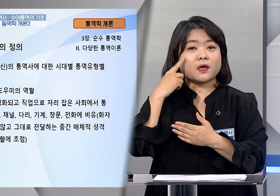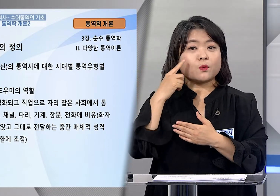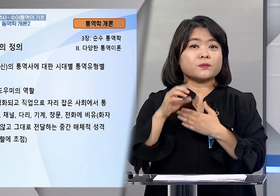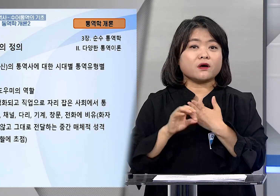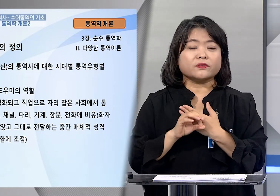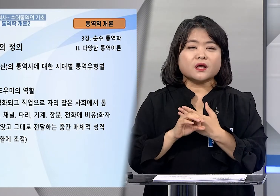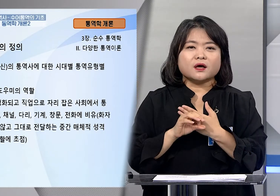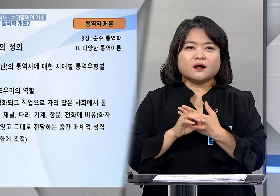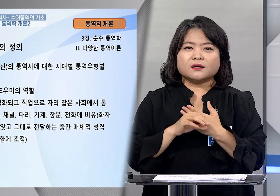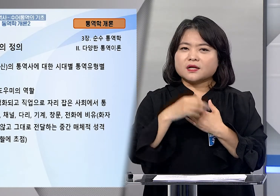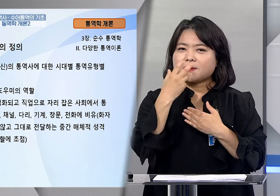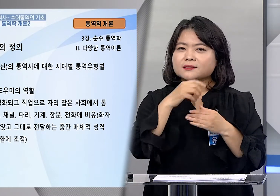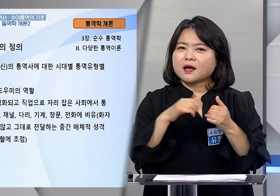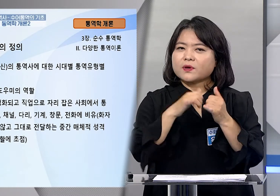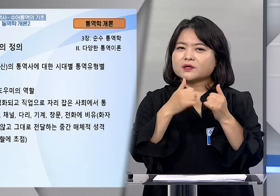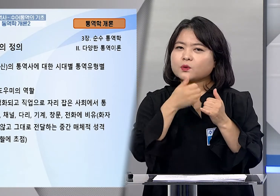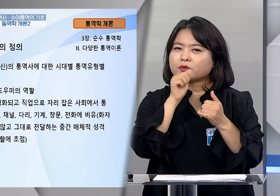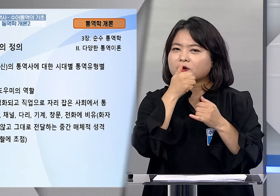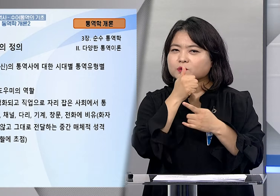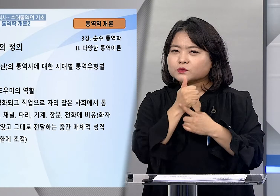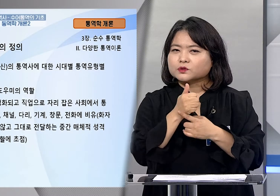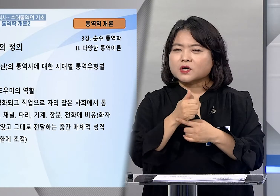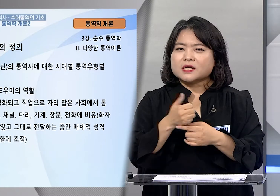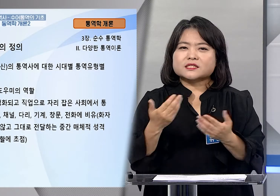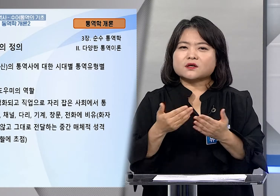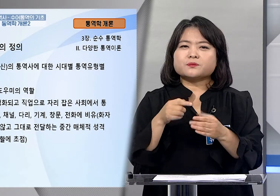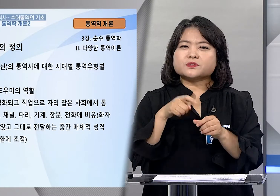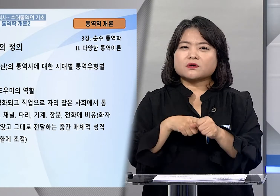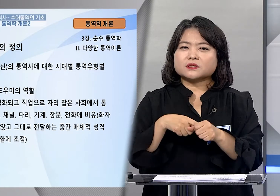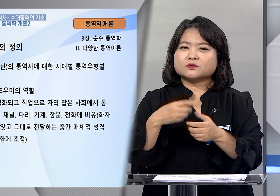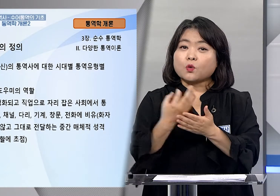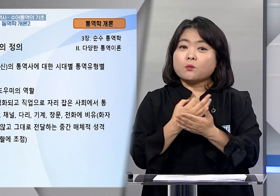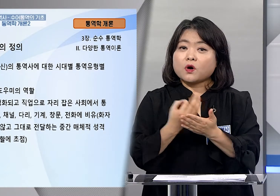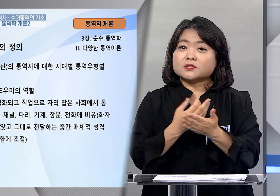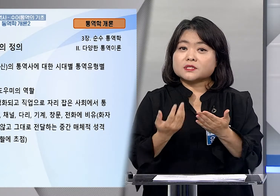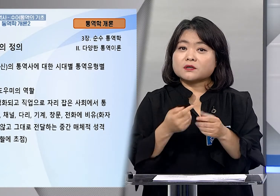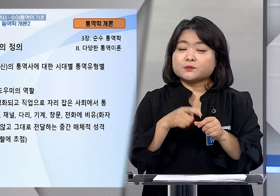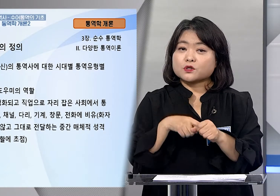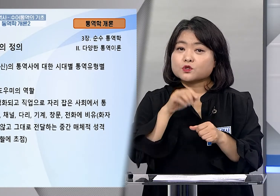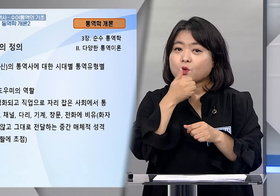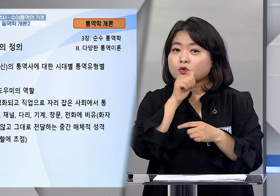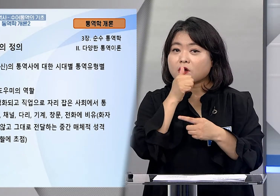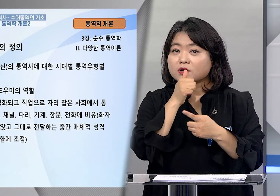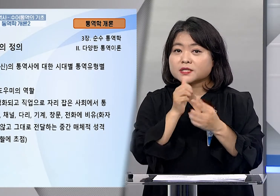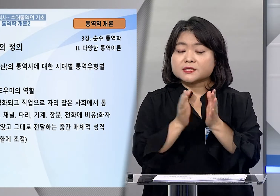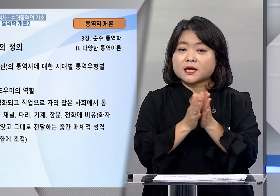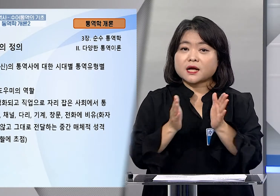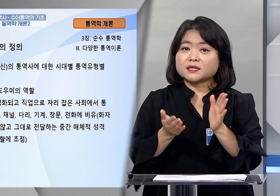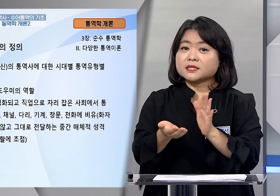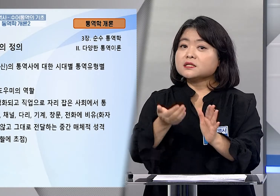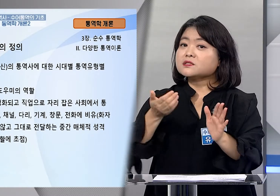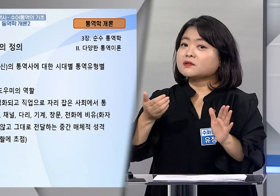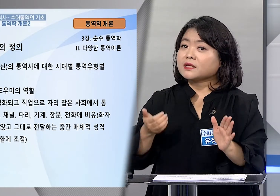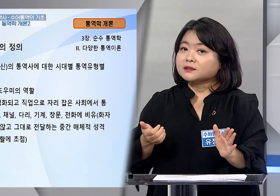해보면 일반 사회의 통역도 직업적인 돈 버는 직업적인 통역이 시작하기 이전에는